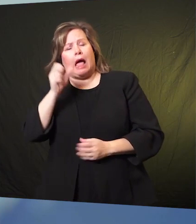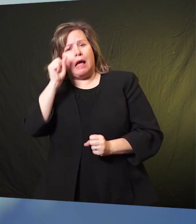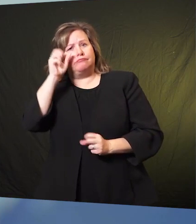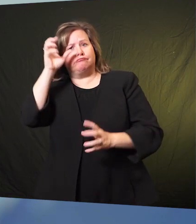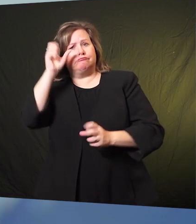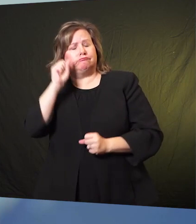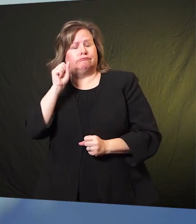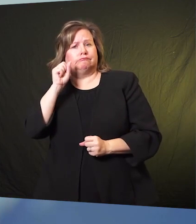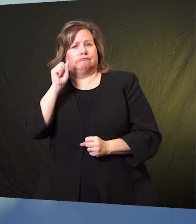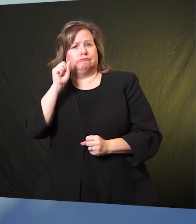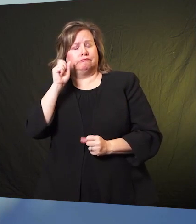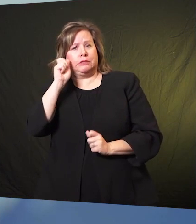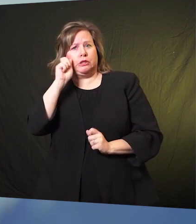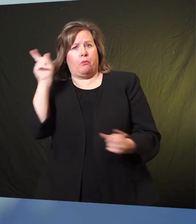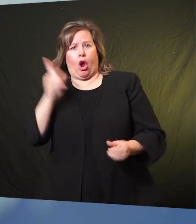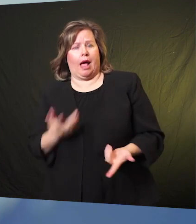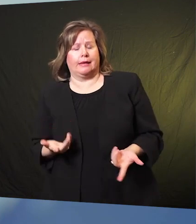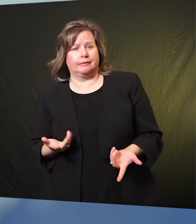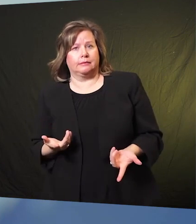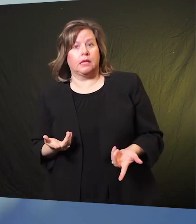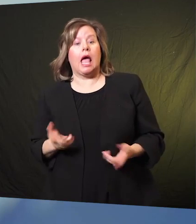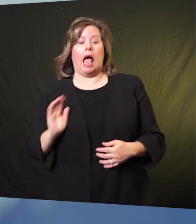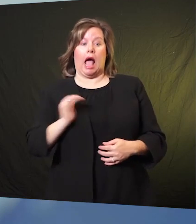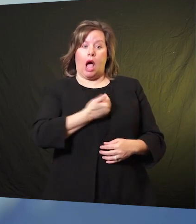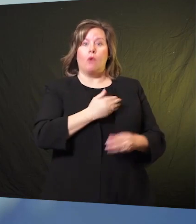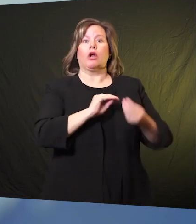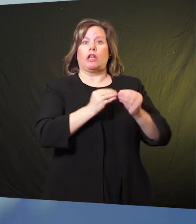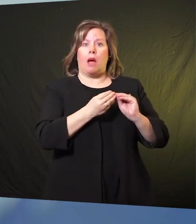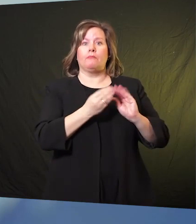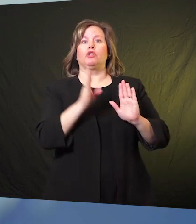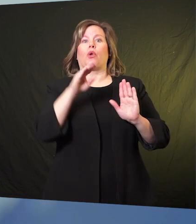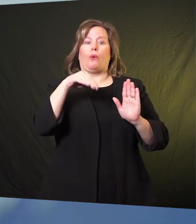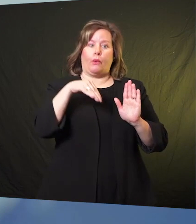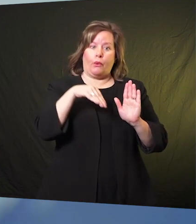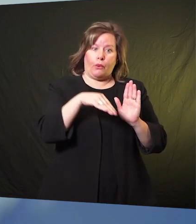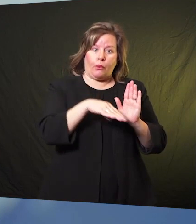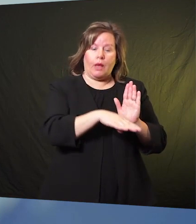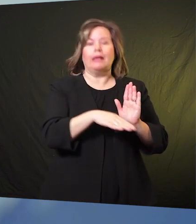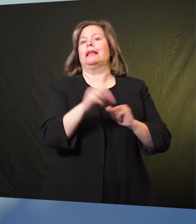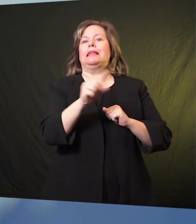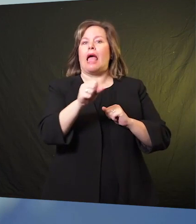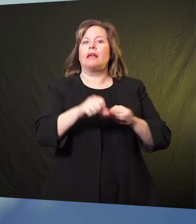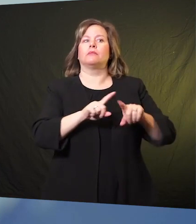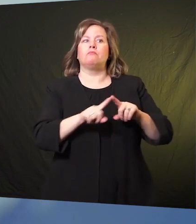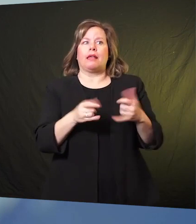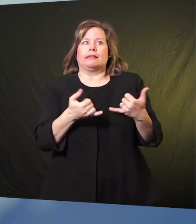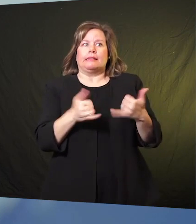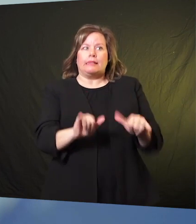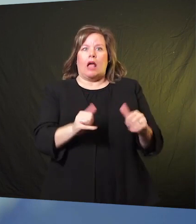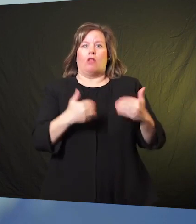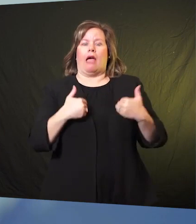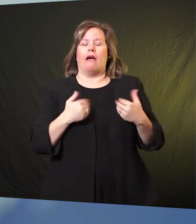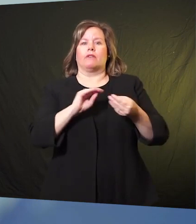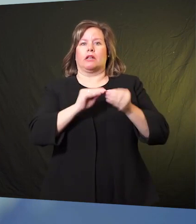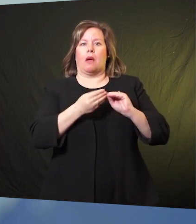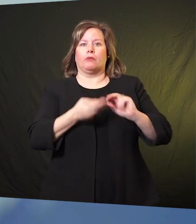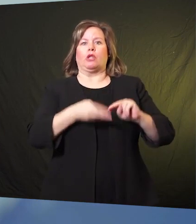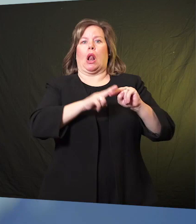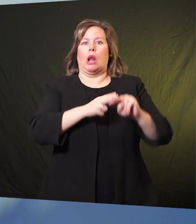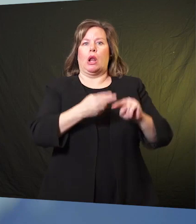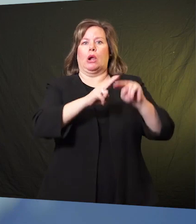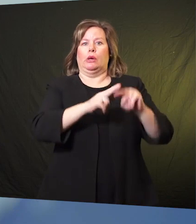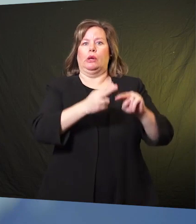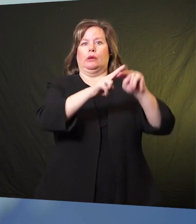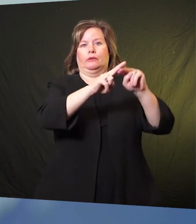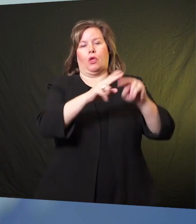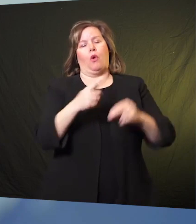la curva sabemos que todo todavía estamos un poco en la tendencia al alza y probablemente tenemos